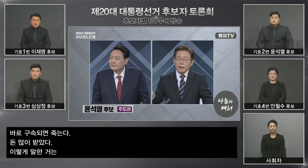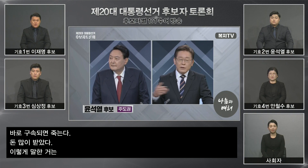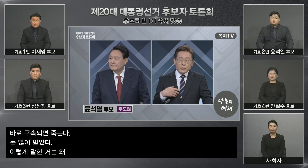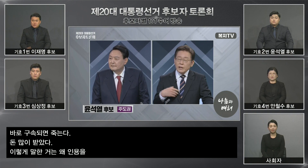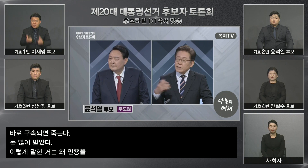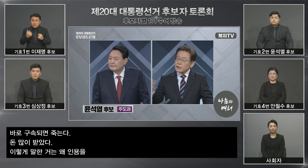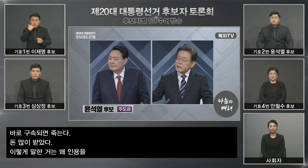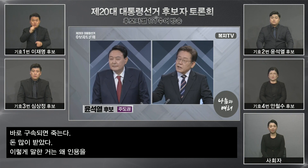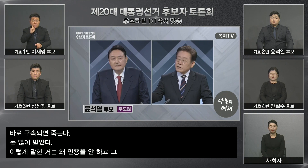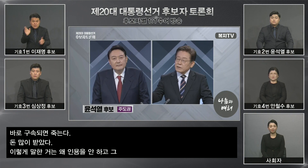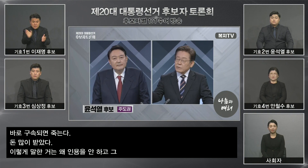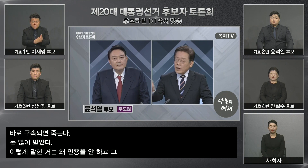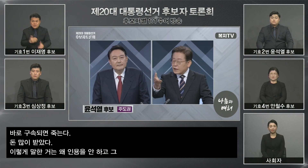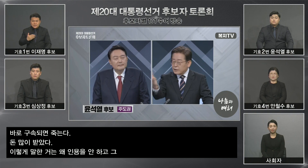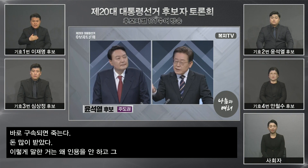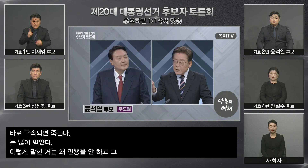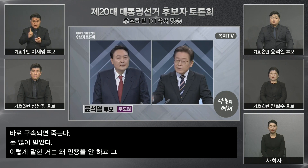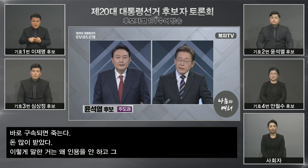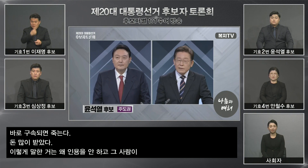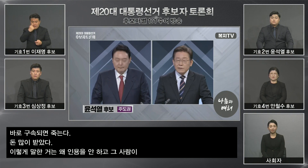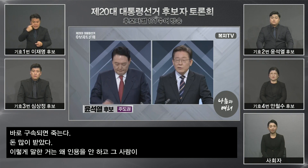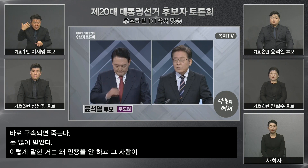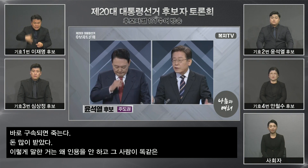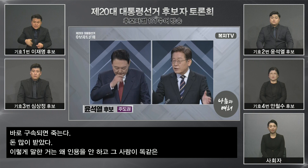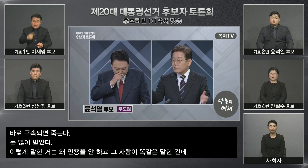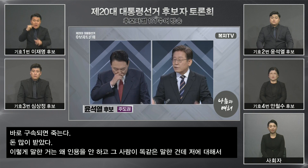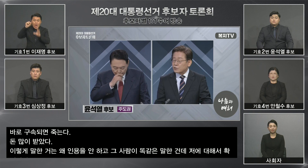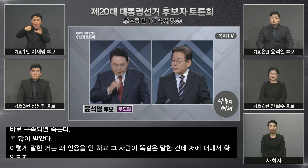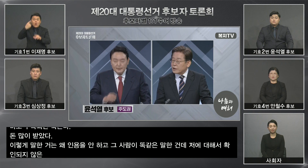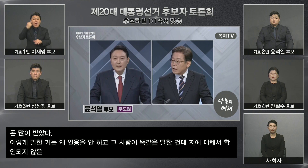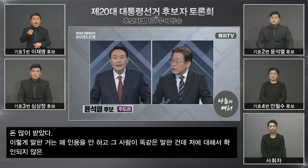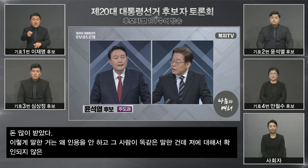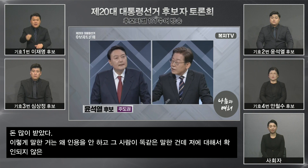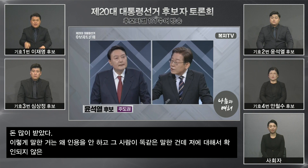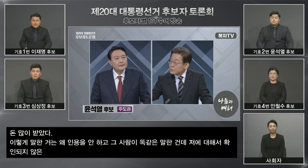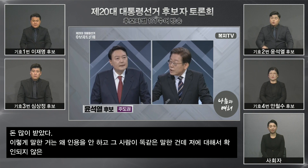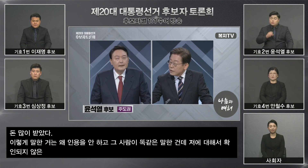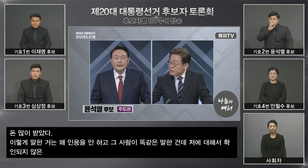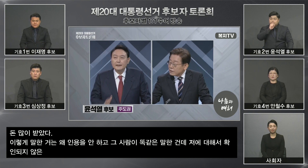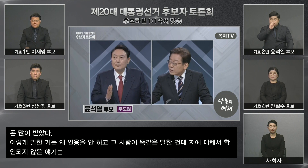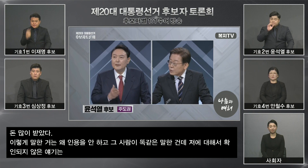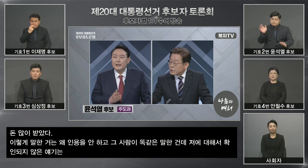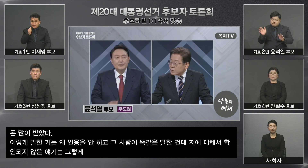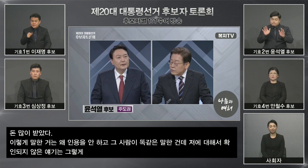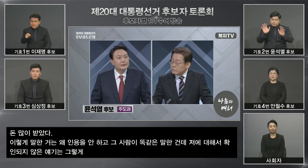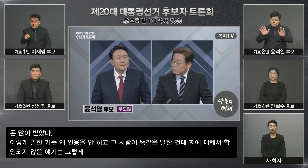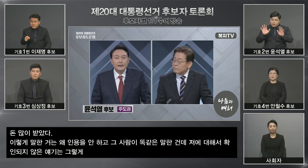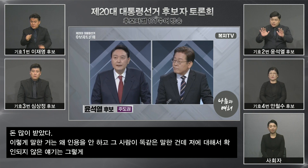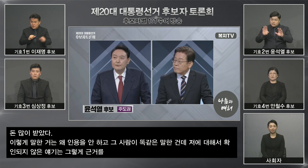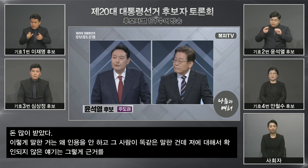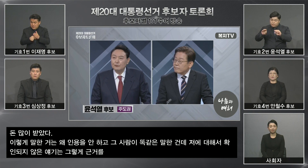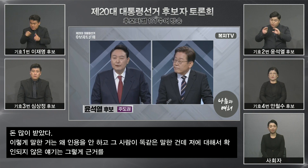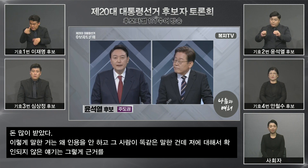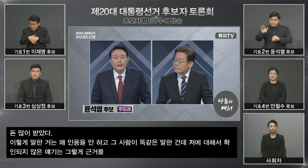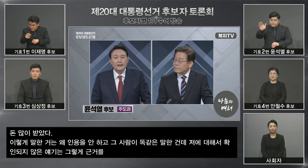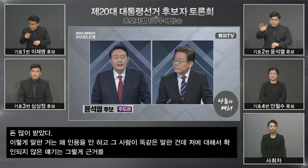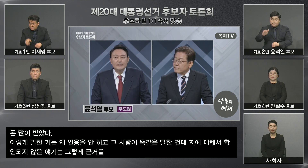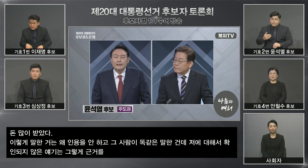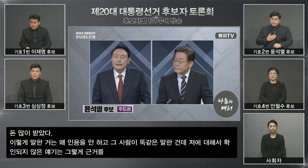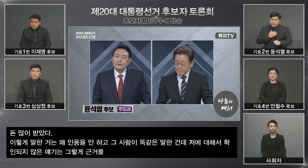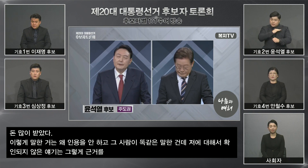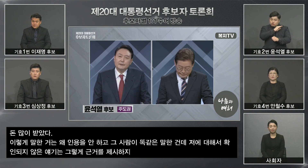말인데 왜 저에 대해서 확인되지 않은 얘기는 그렇게 근거를 좋습니다. 두십니까? 검사를 그렇게 해보셨어요? 그만하세요. 제